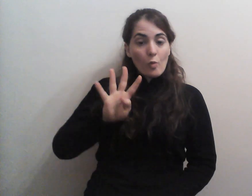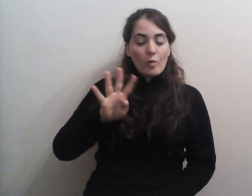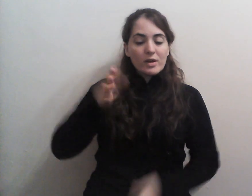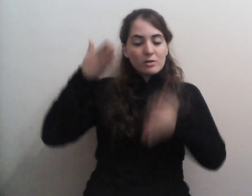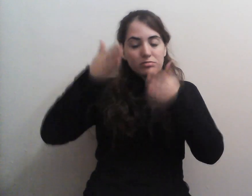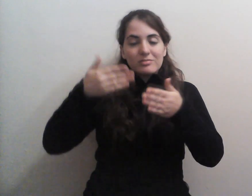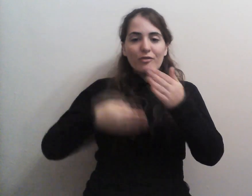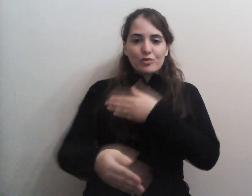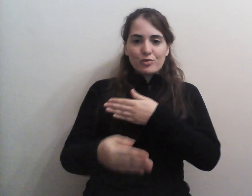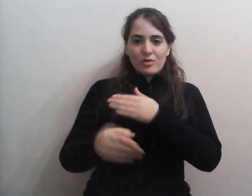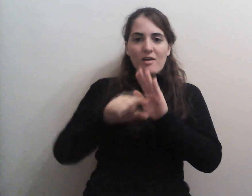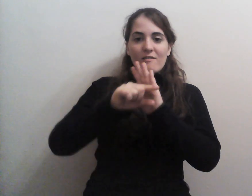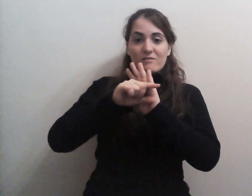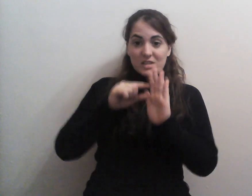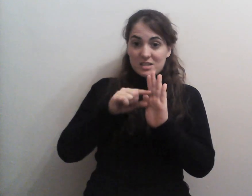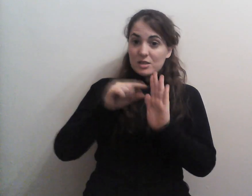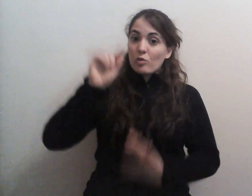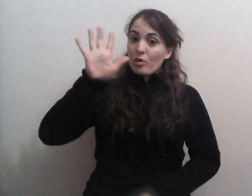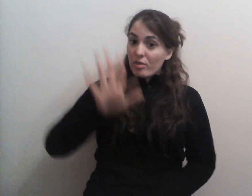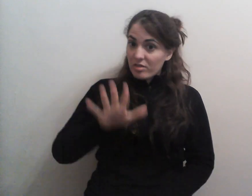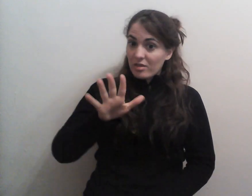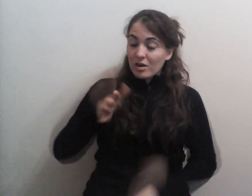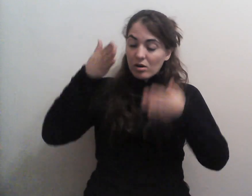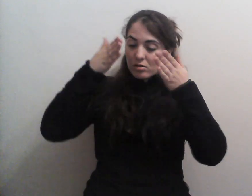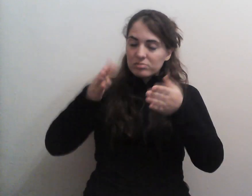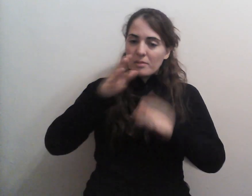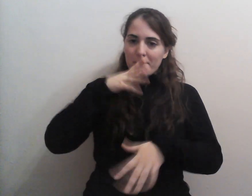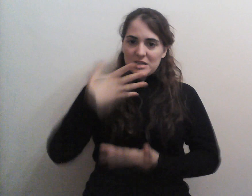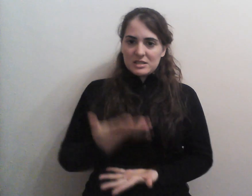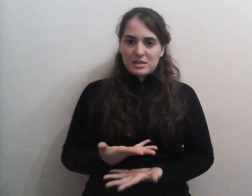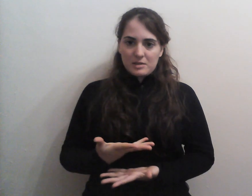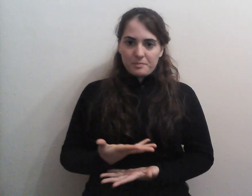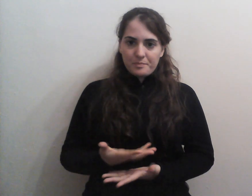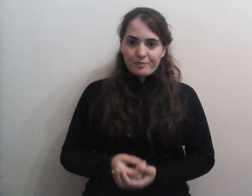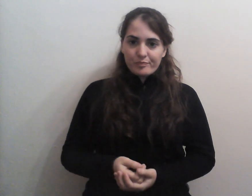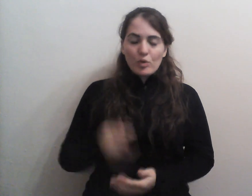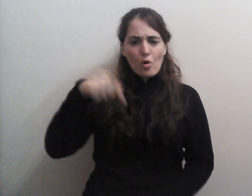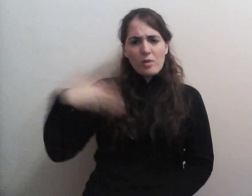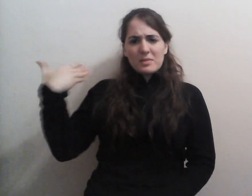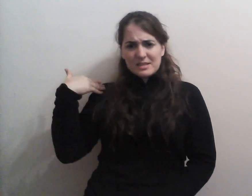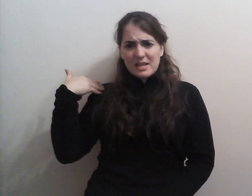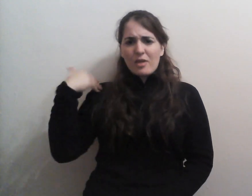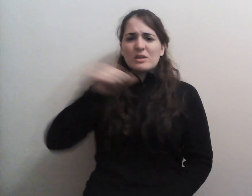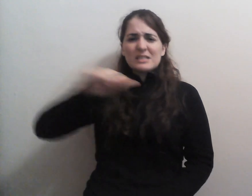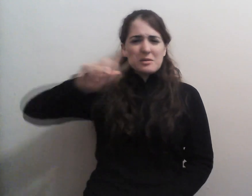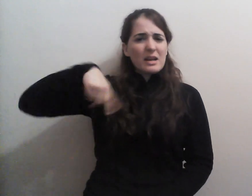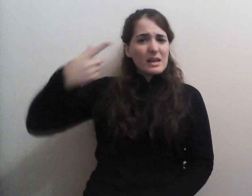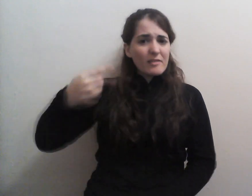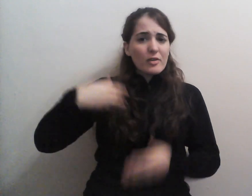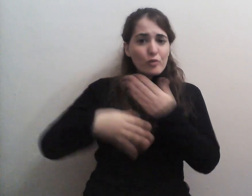mensaje nos fijaremos en el versículo 4, y luego el versículo 5, el presente. Hoy estamos con el pasado, siguiente mensaje con el futuro, y